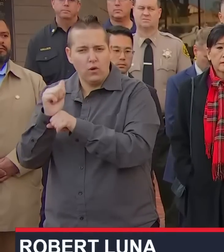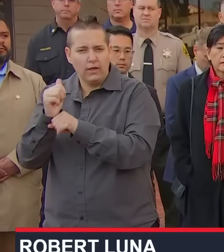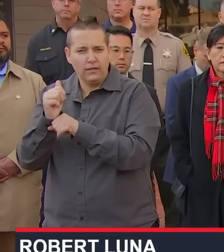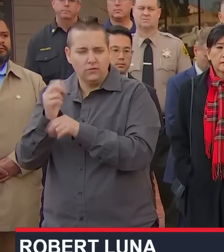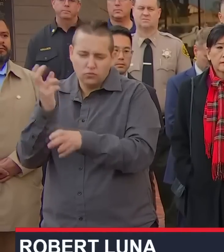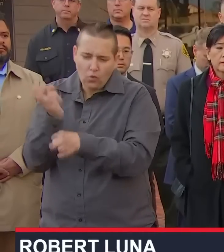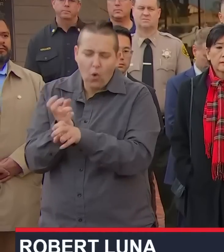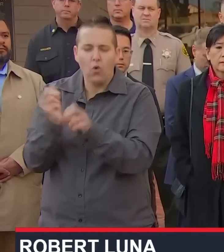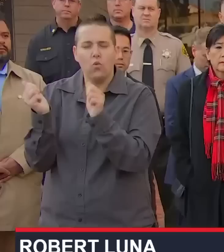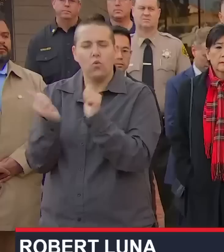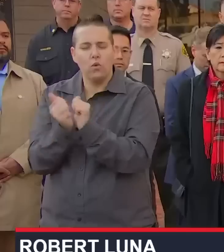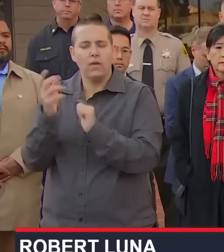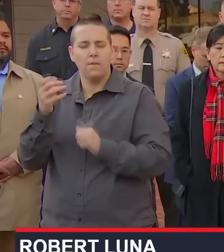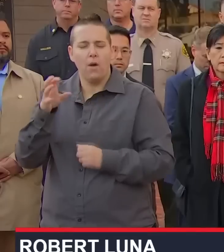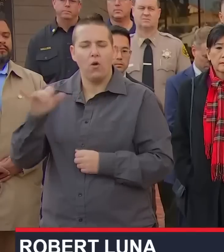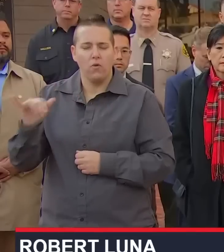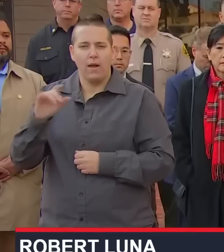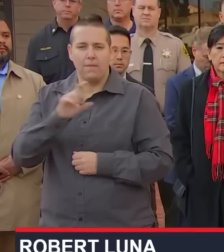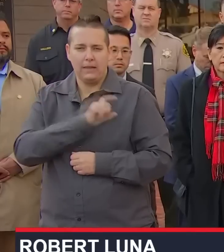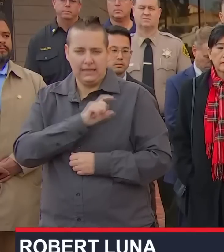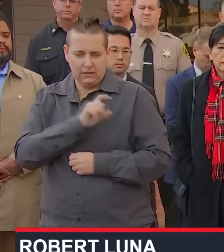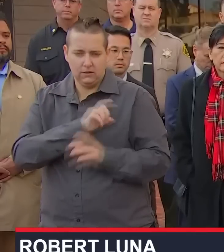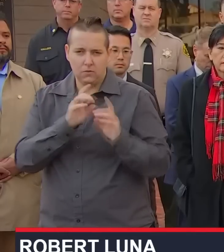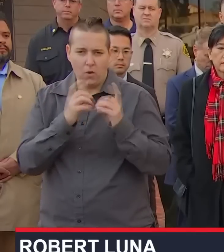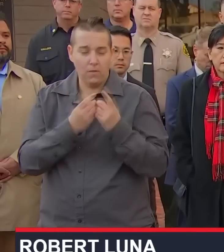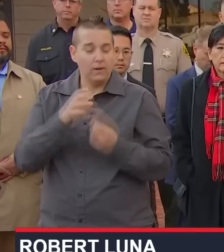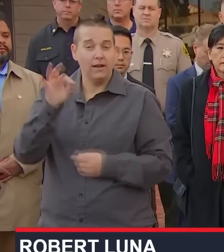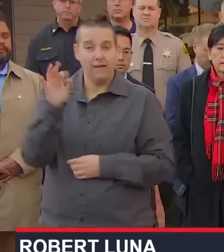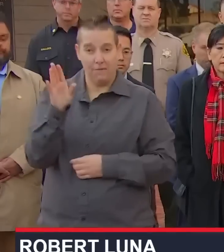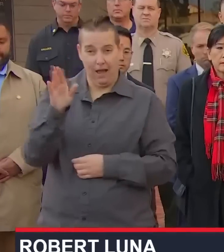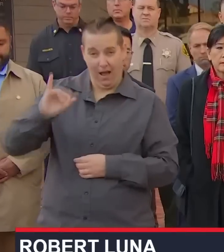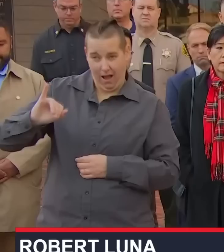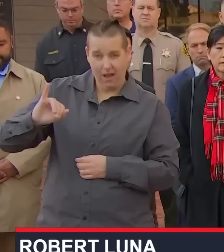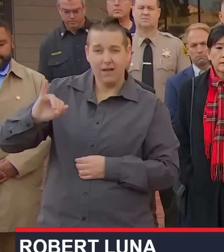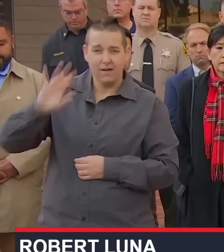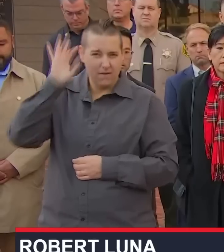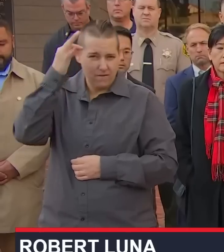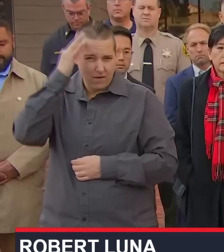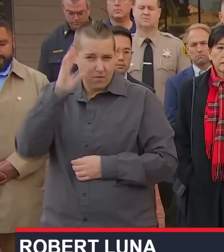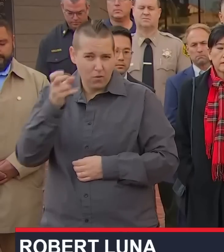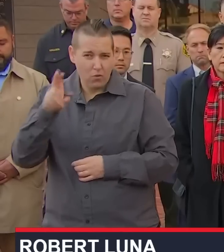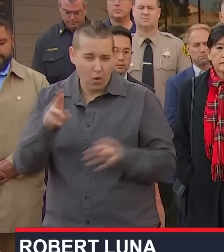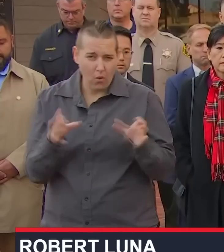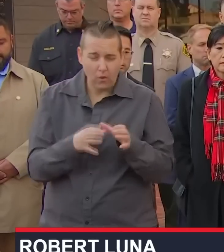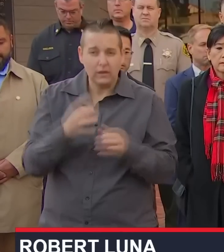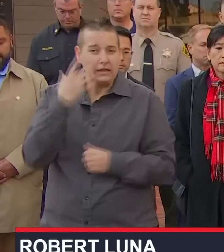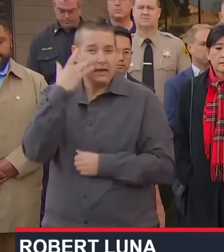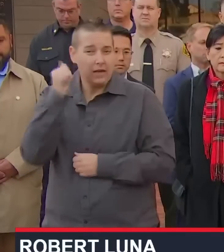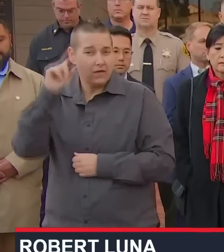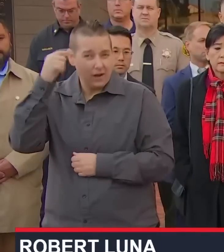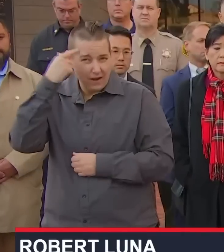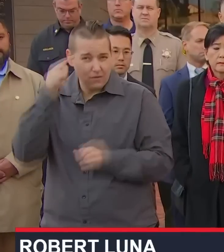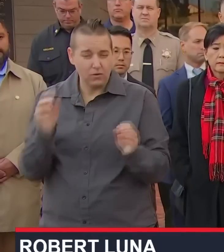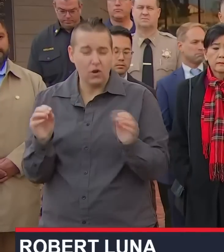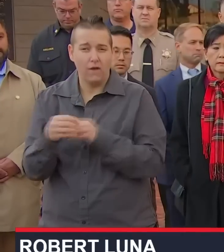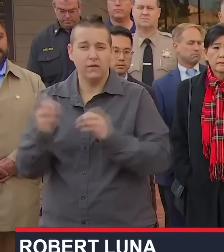de homicidios están trabajando con el departamento de policía de Monterrey Park el FBI